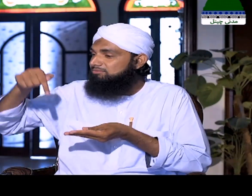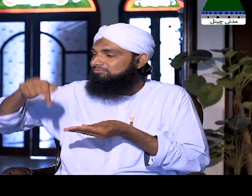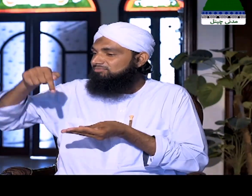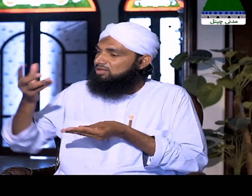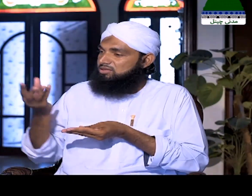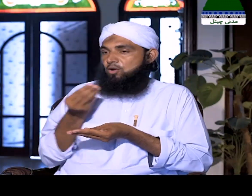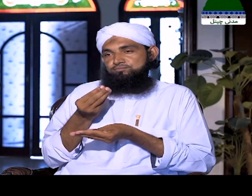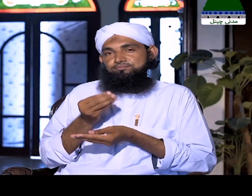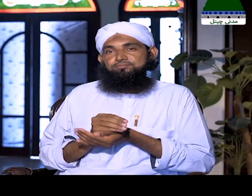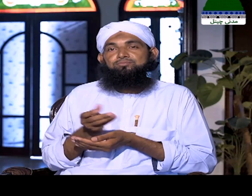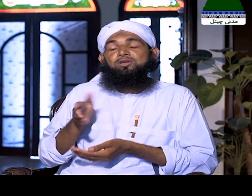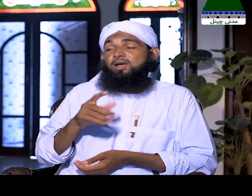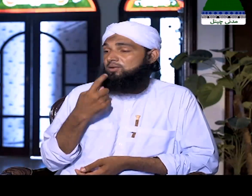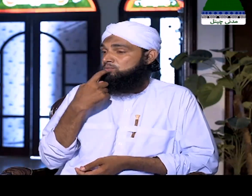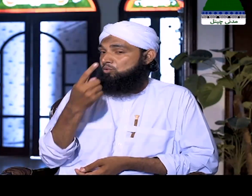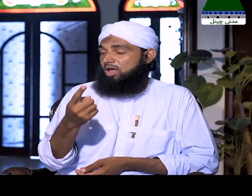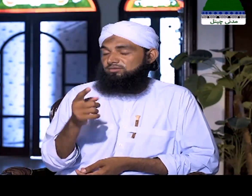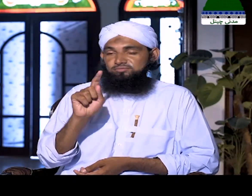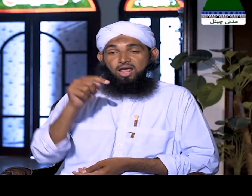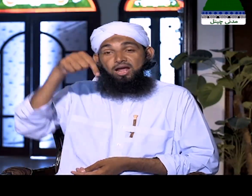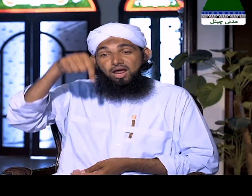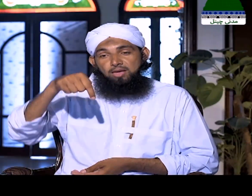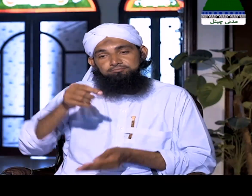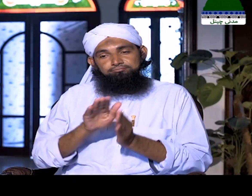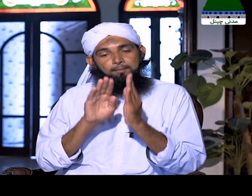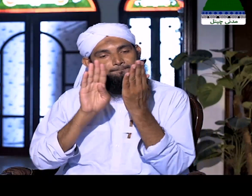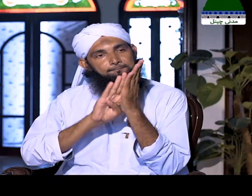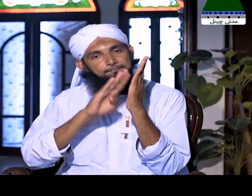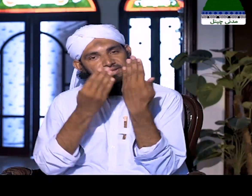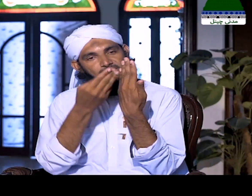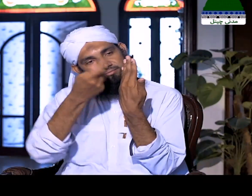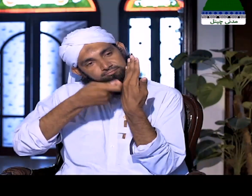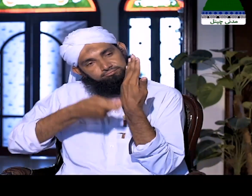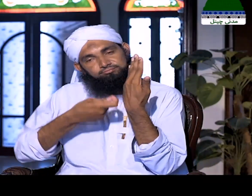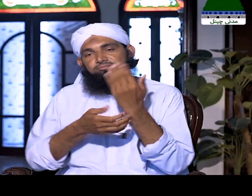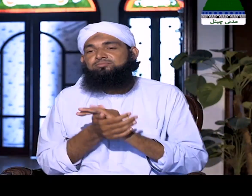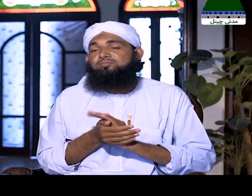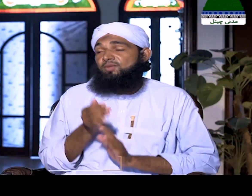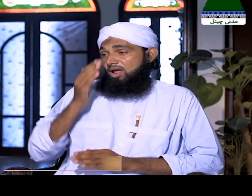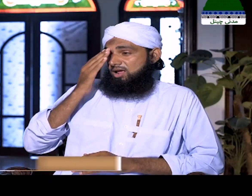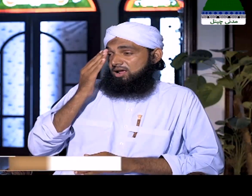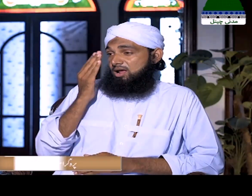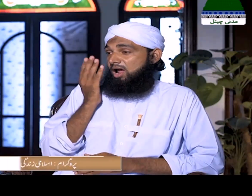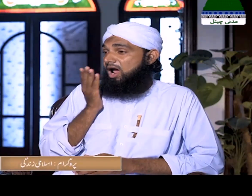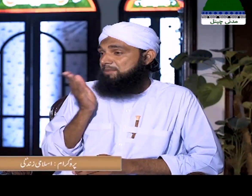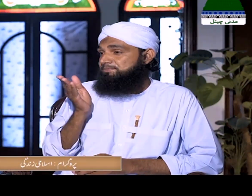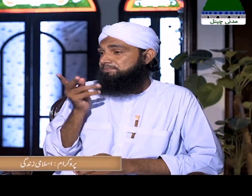اس خط کے پیچھے یہ عبارت لکھو، اما بعد، اے خلیفہ محمد بن سلمان،